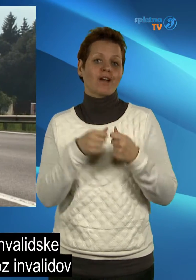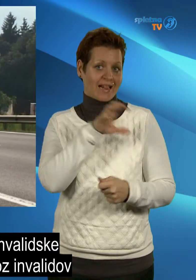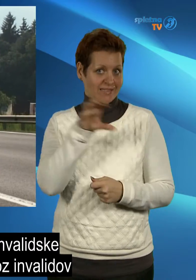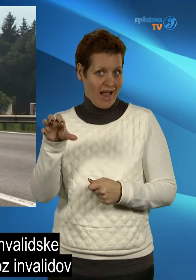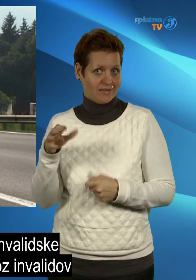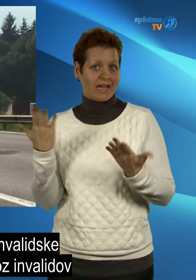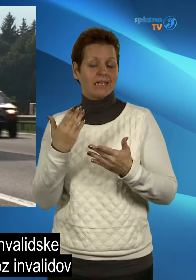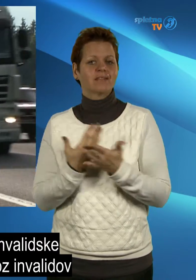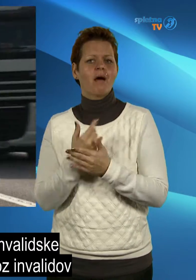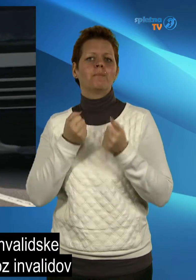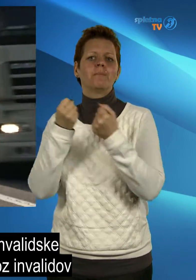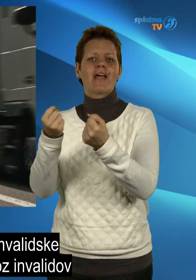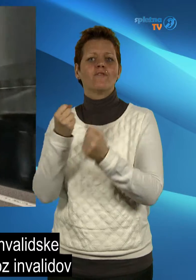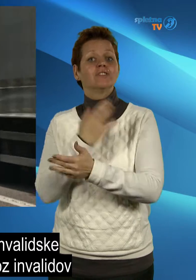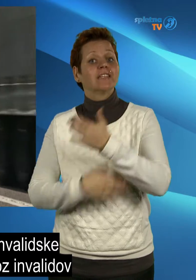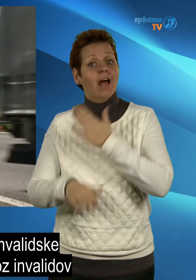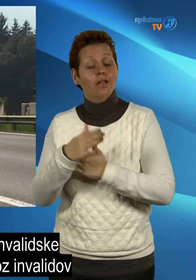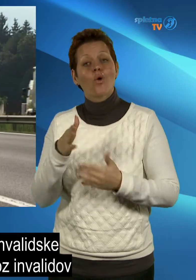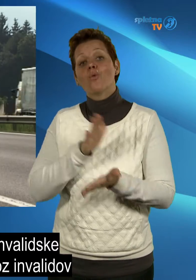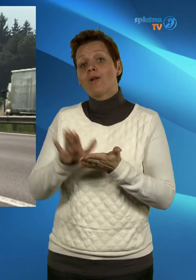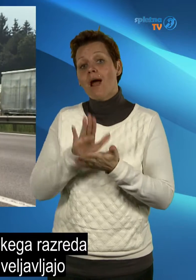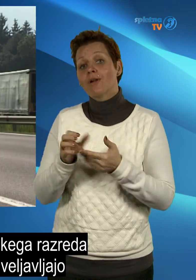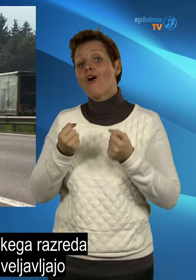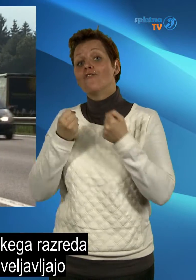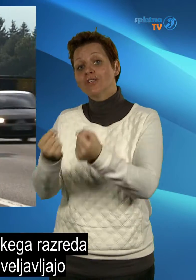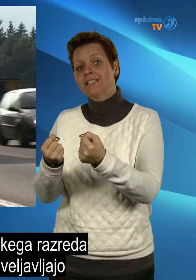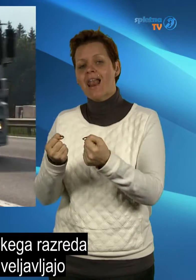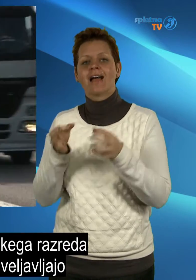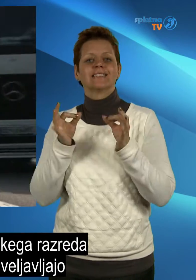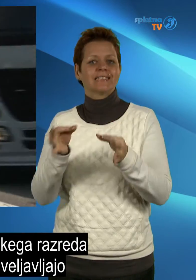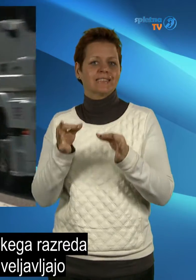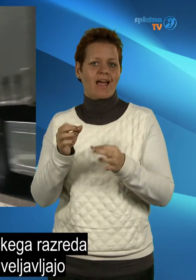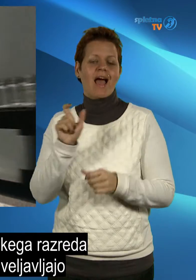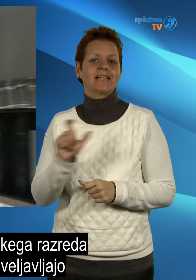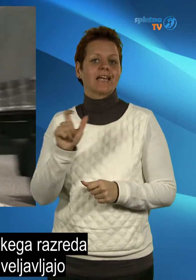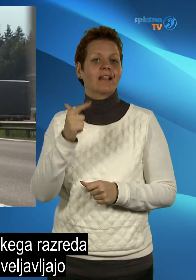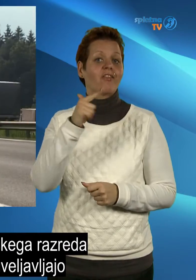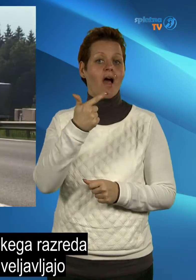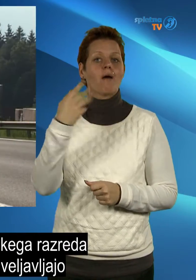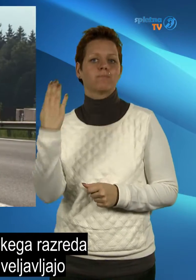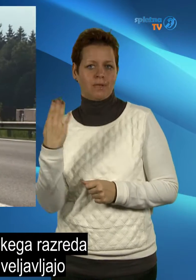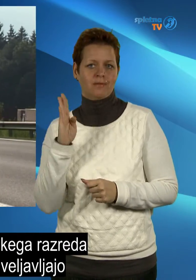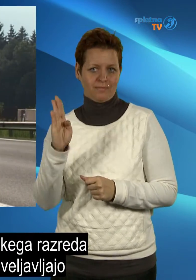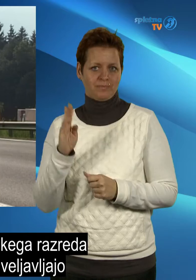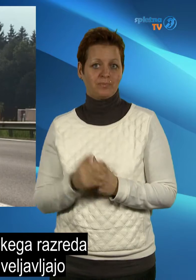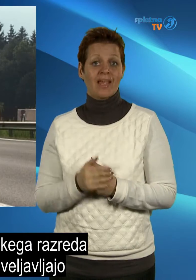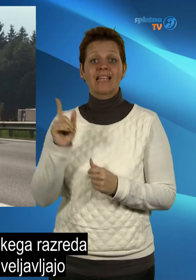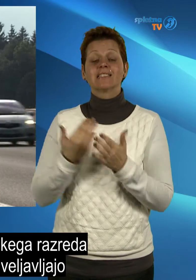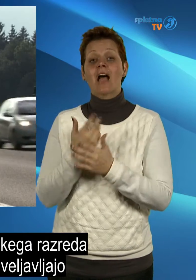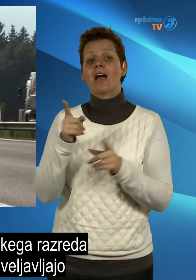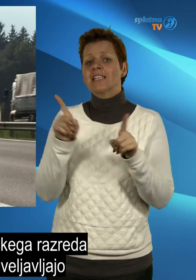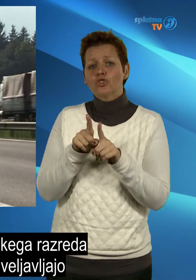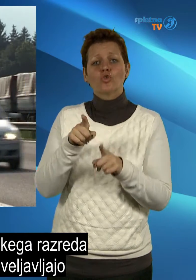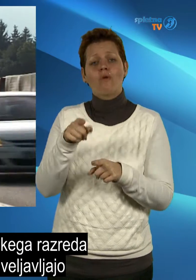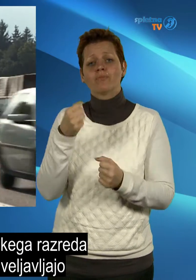invalidov uporabljajo vozila cestninskega razreda 2B in za to isto vozilo uveljavljajo pravico do oprostitve